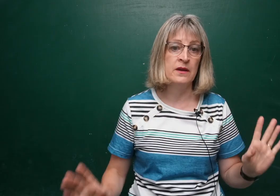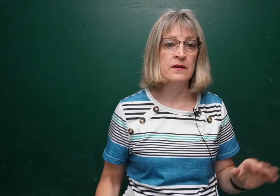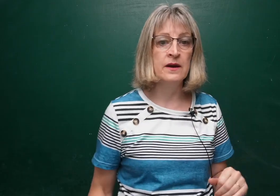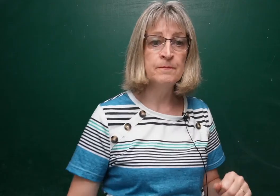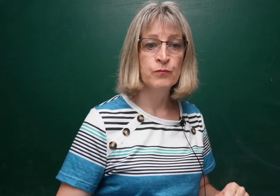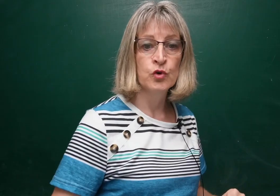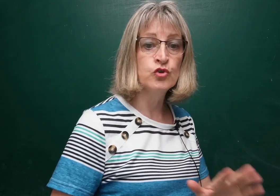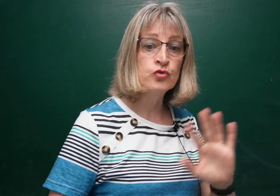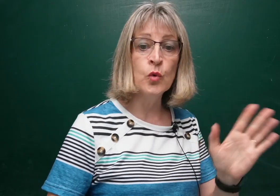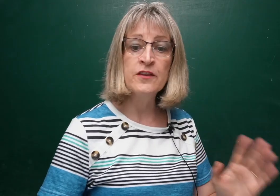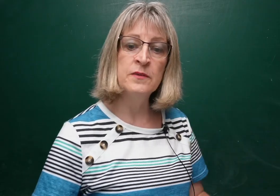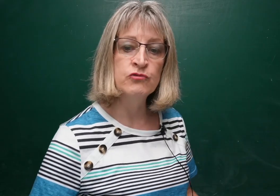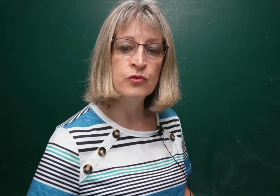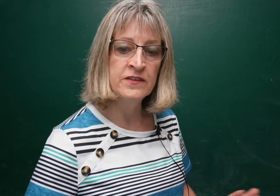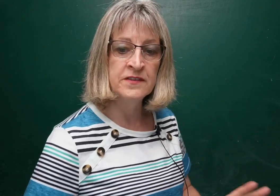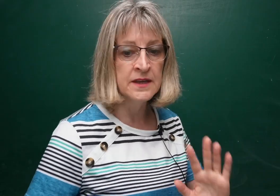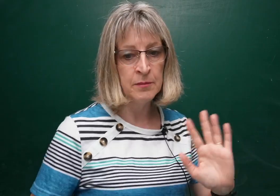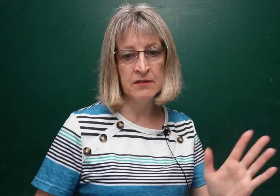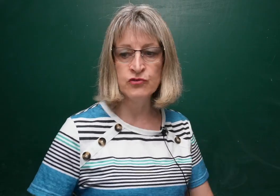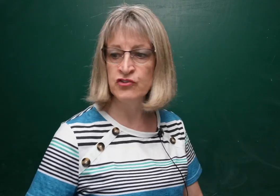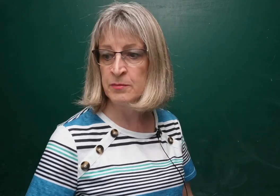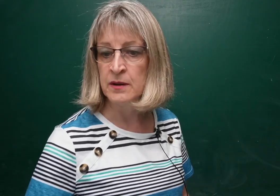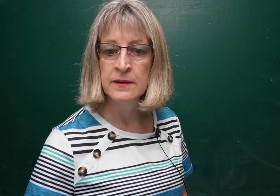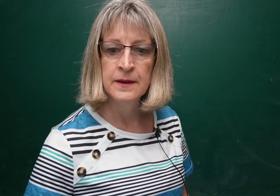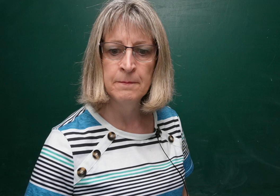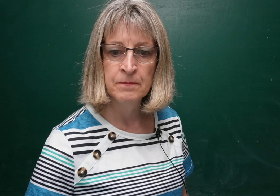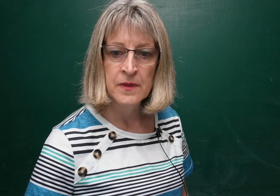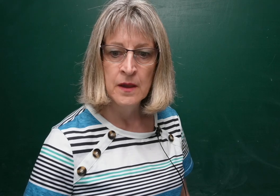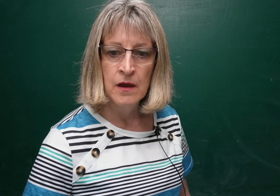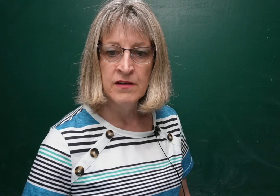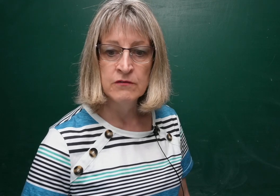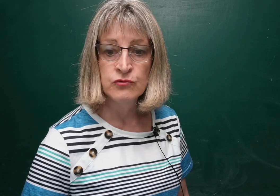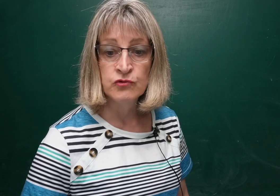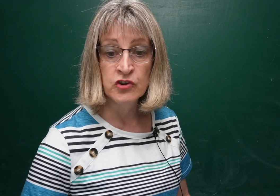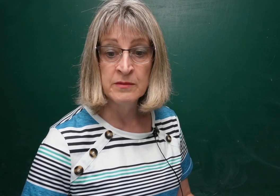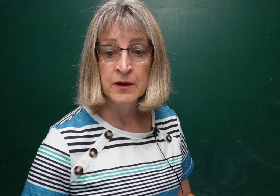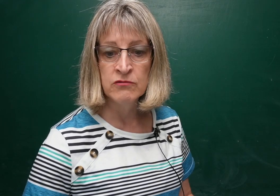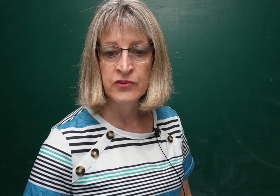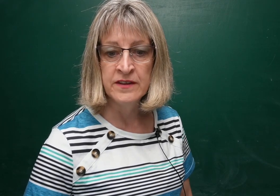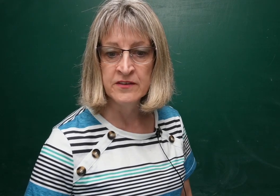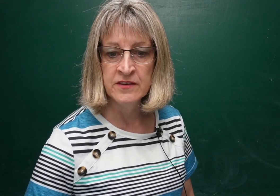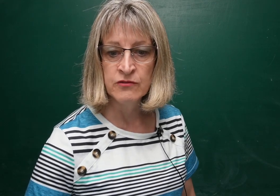hein. Gauche ou droite, mais vous choisissez et après, vous ne changez pas, hein. Enfin, vous ne changez pas quand vous signez, c'est ça que je veux dire,